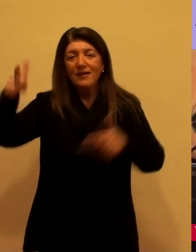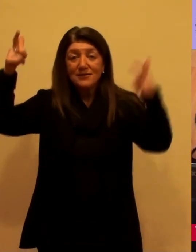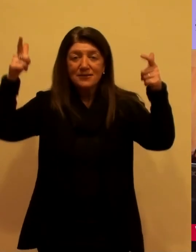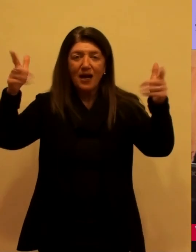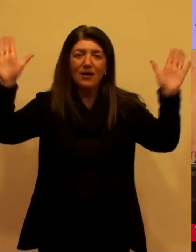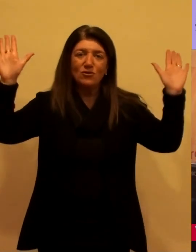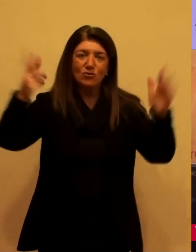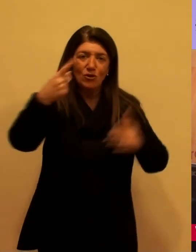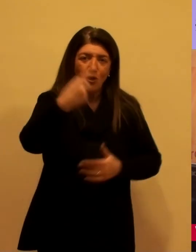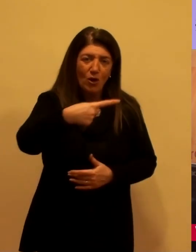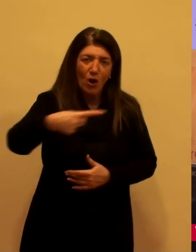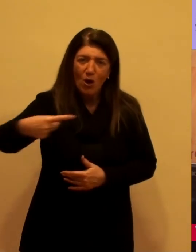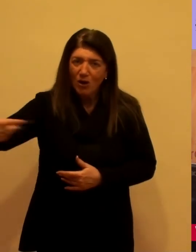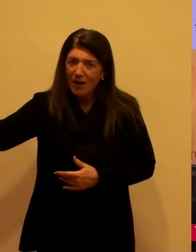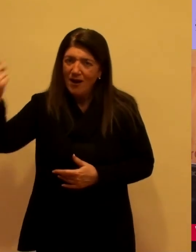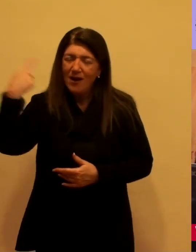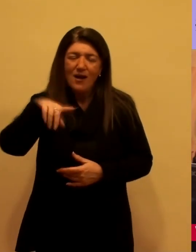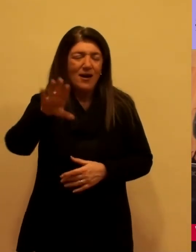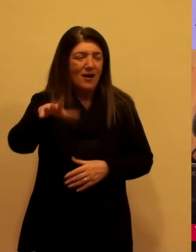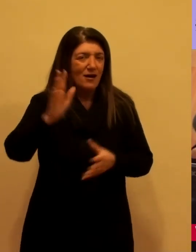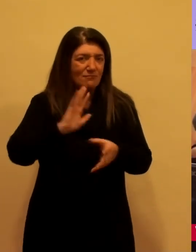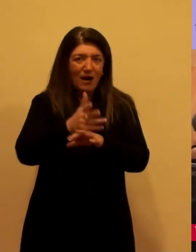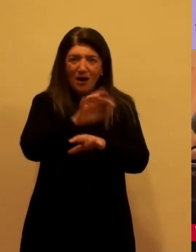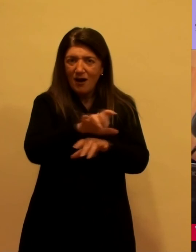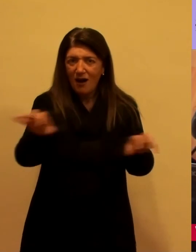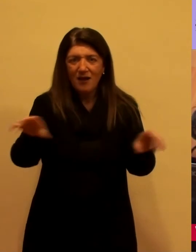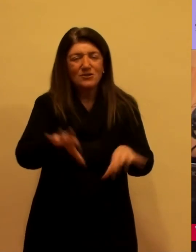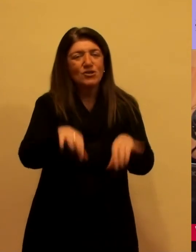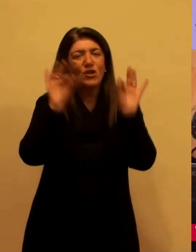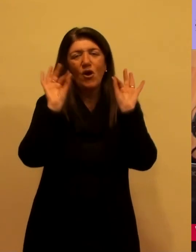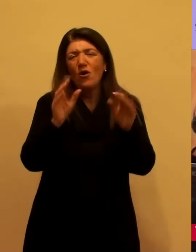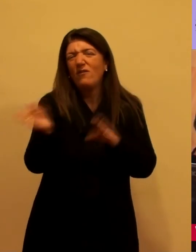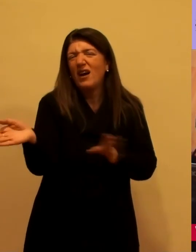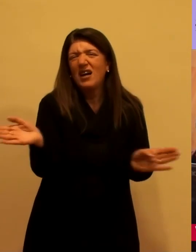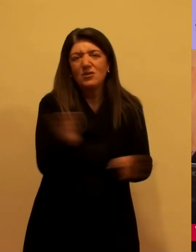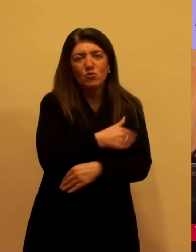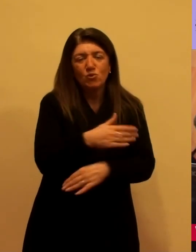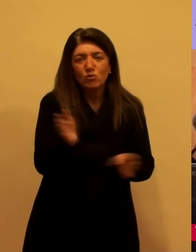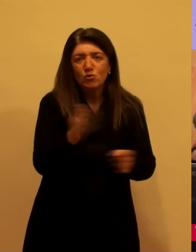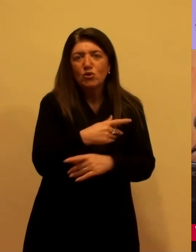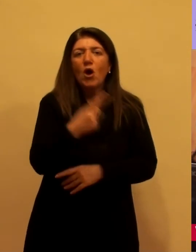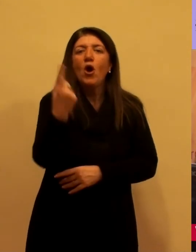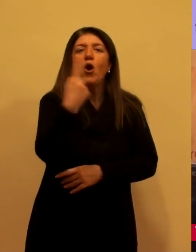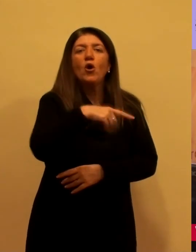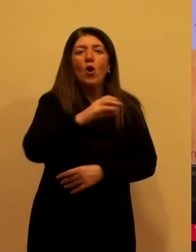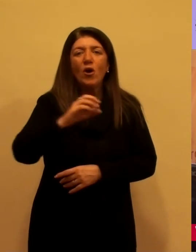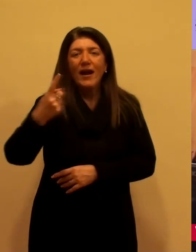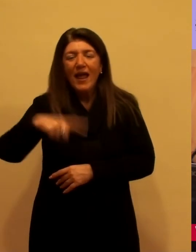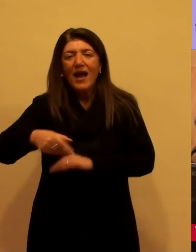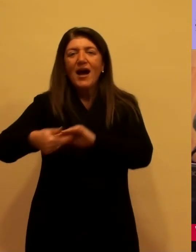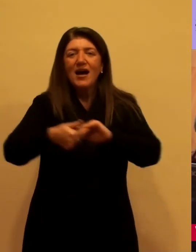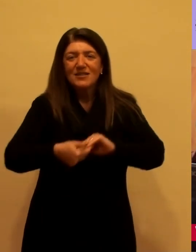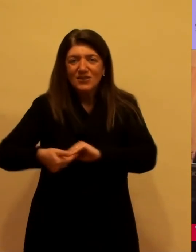Cerca e troverete tutto. Ricordiamo anche i nostri, già che ci siamo. Google, Associazione Volonbright.